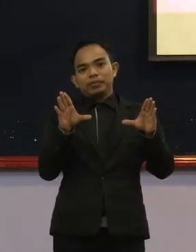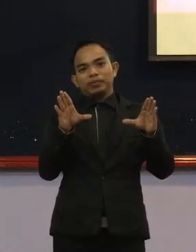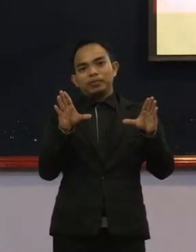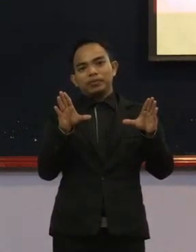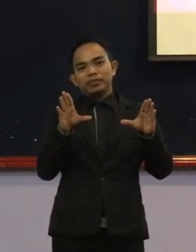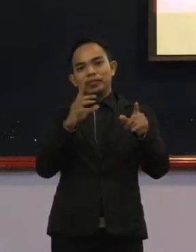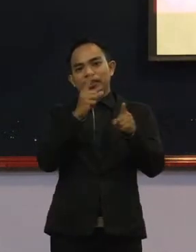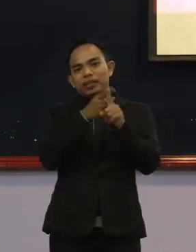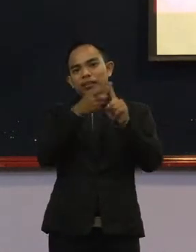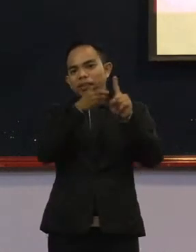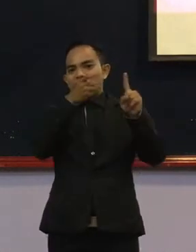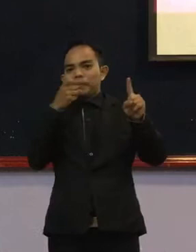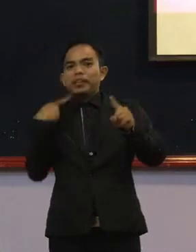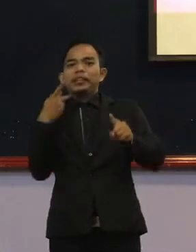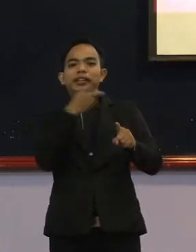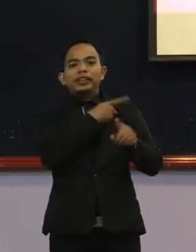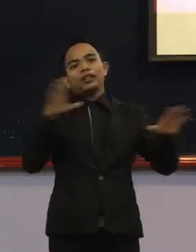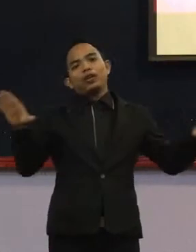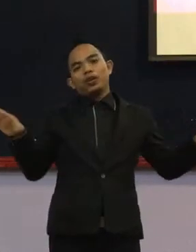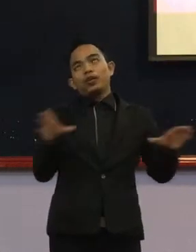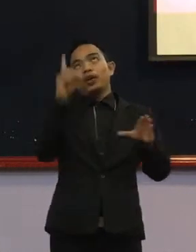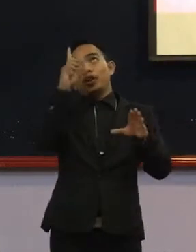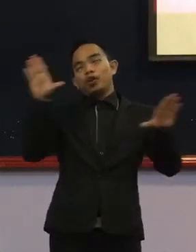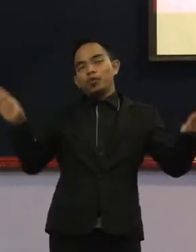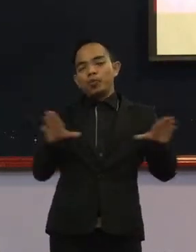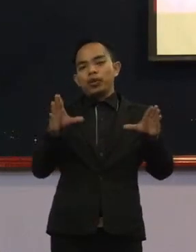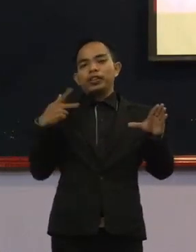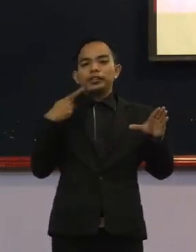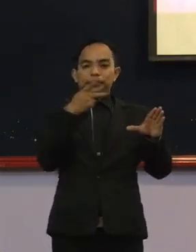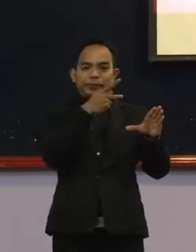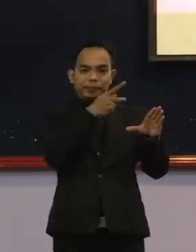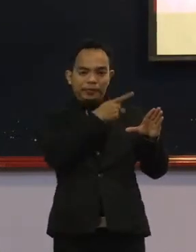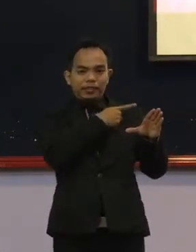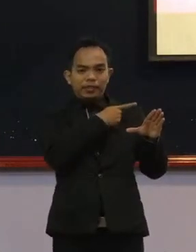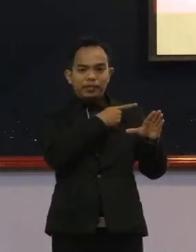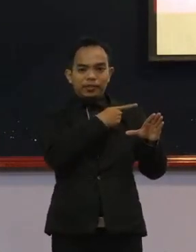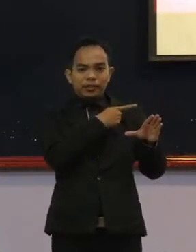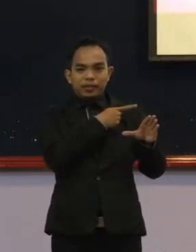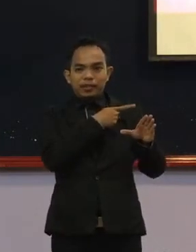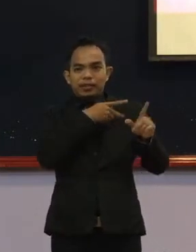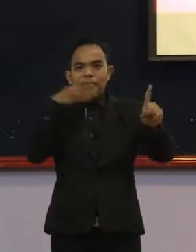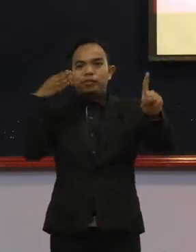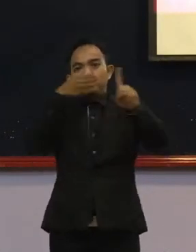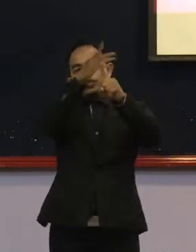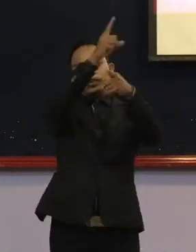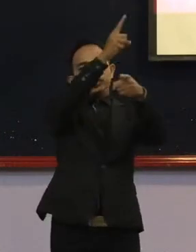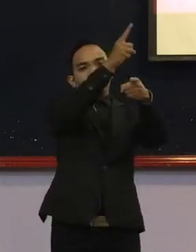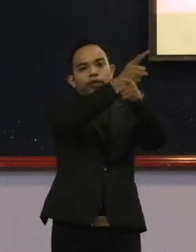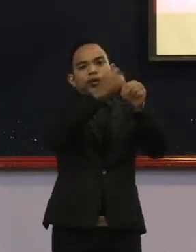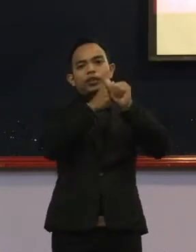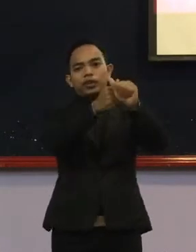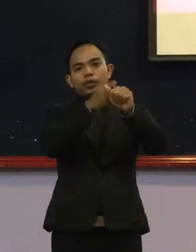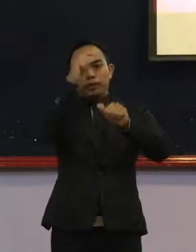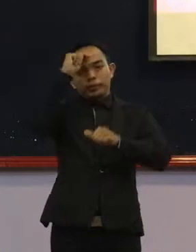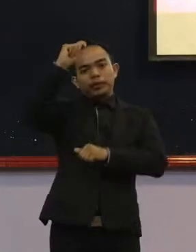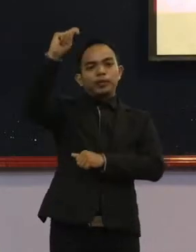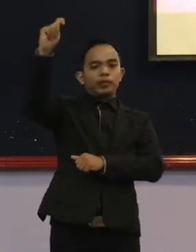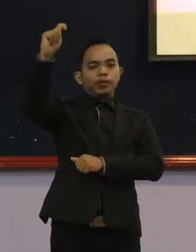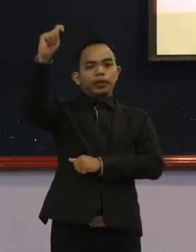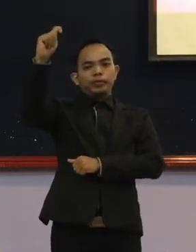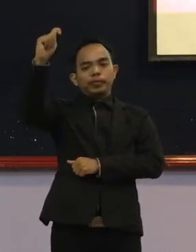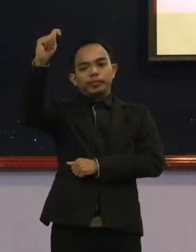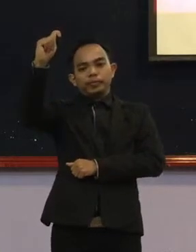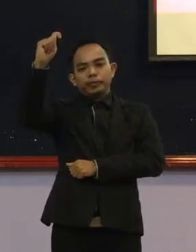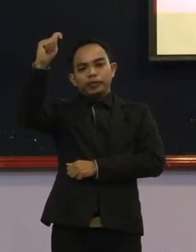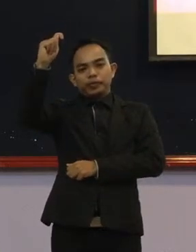خلقه فقدره ثم السبيل يسره ثم أماته